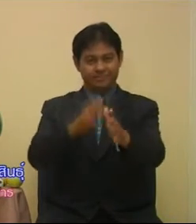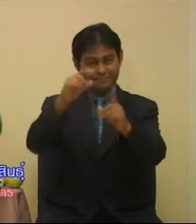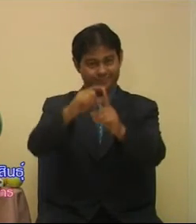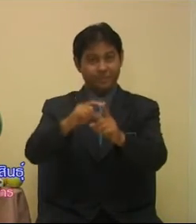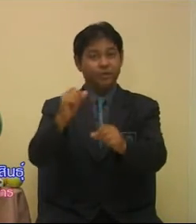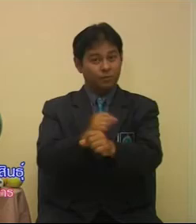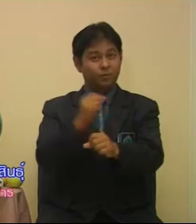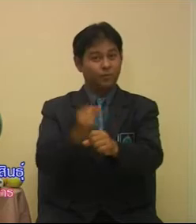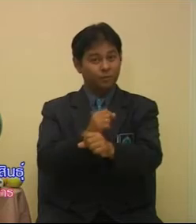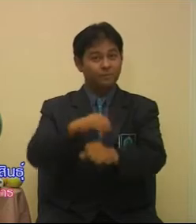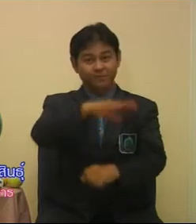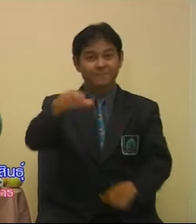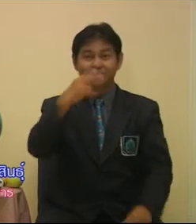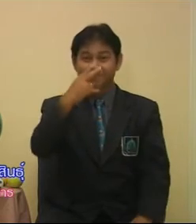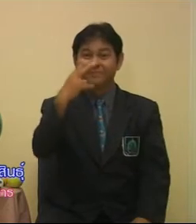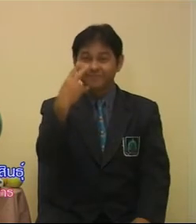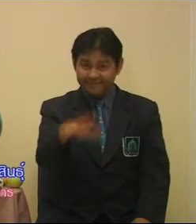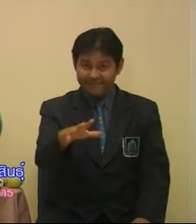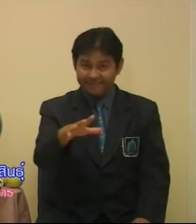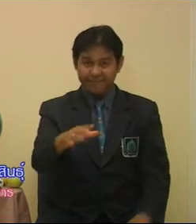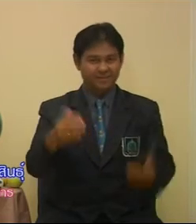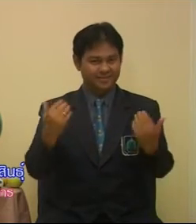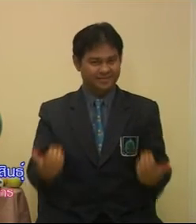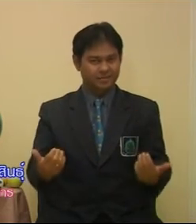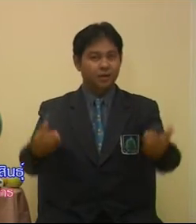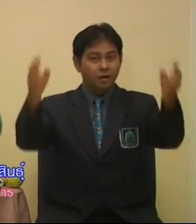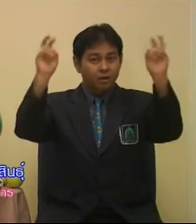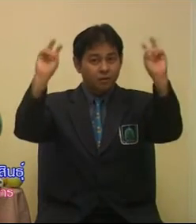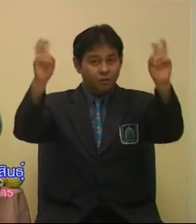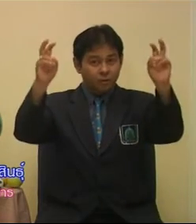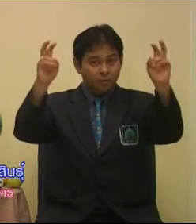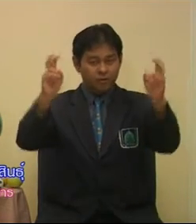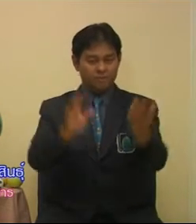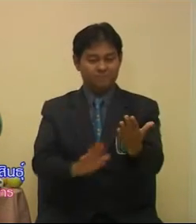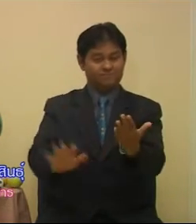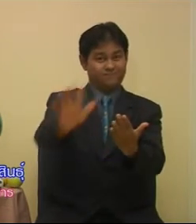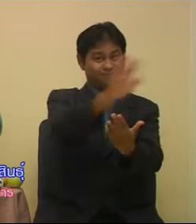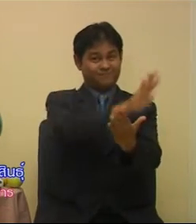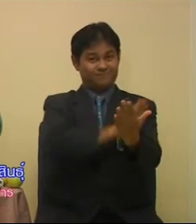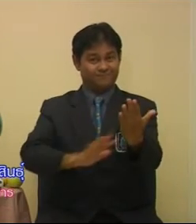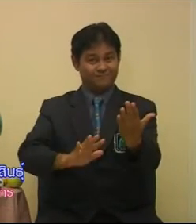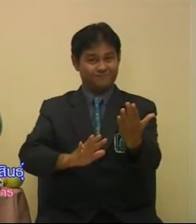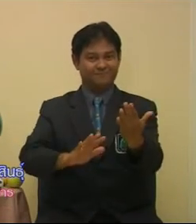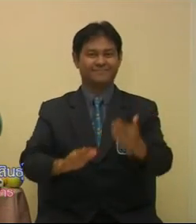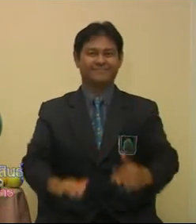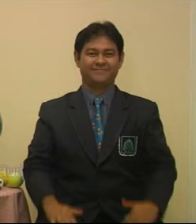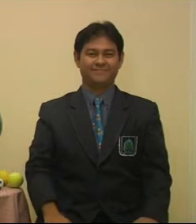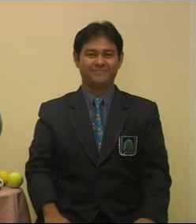ได้ฝึกคำศัพท์ภาษามือหมวดสถานที่สำคัญกันไปแล้วนะครับคราวนี้เรามาชมคำศัพท์ภาษามือหมวดประเทศกันต่อนะครับ